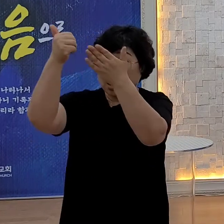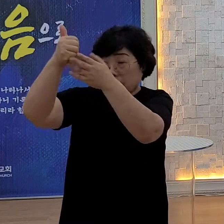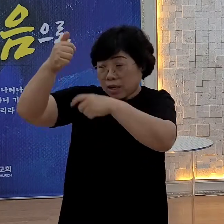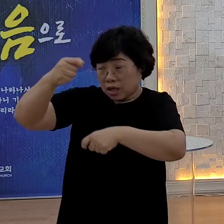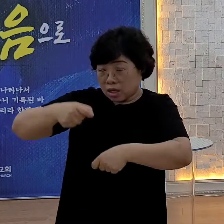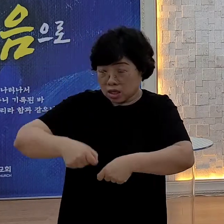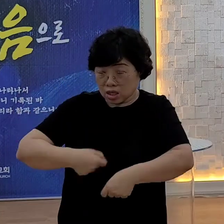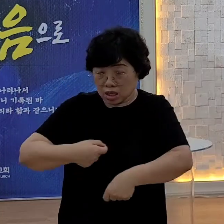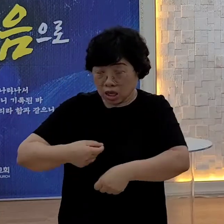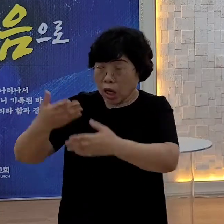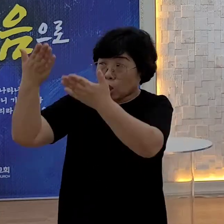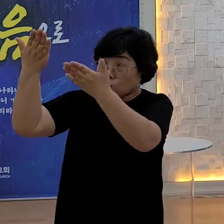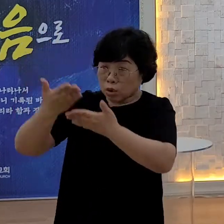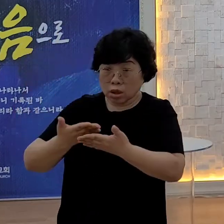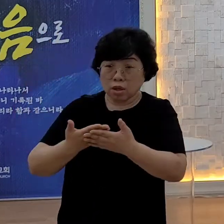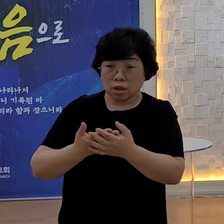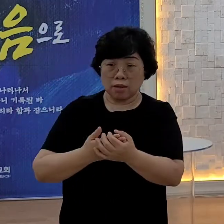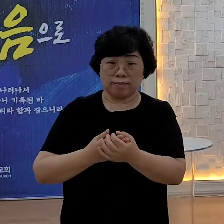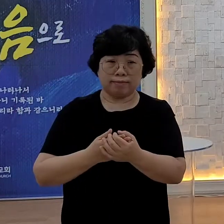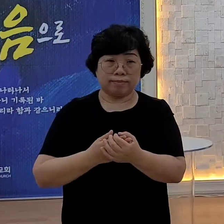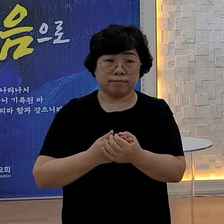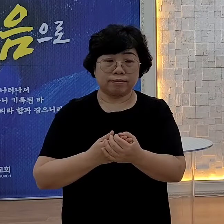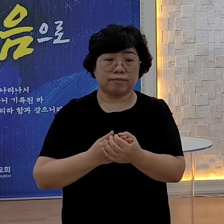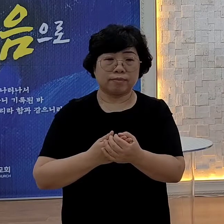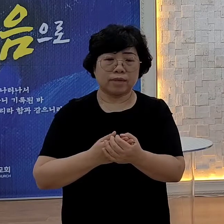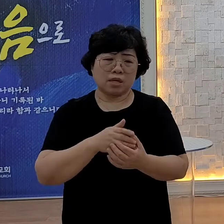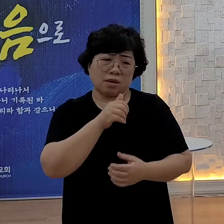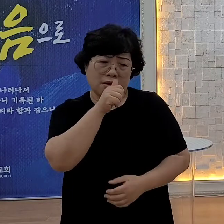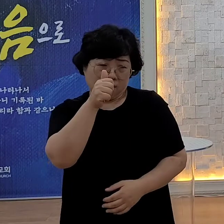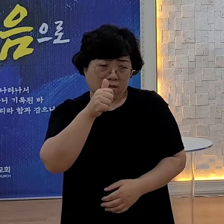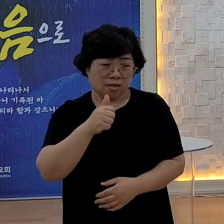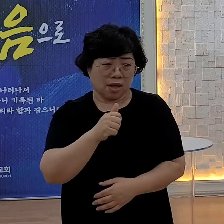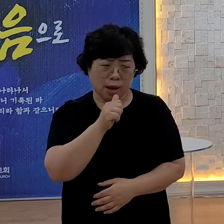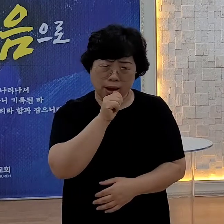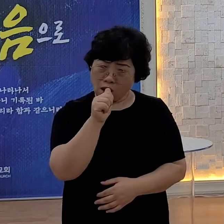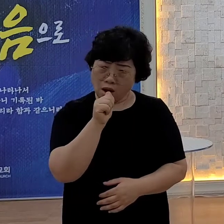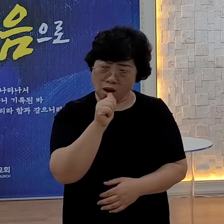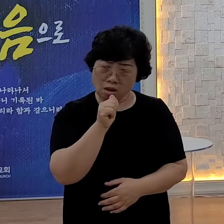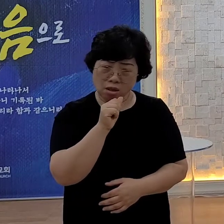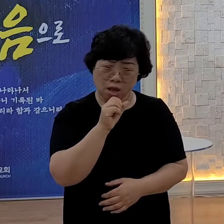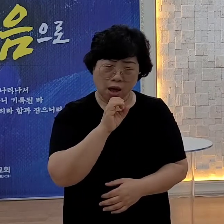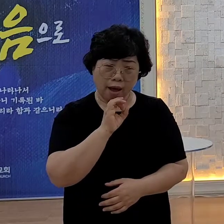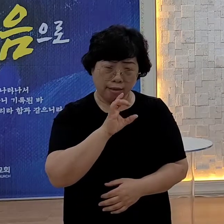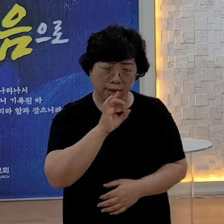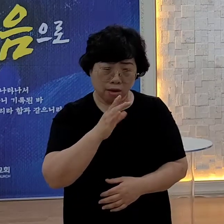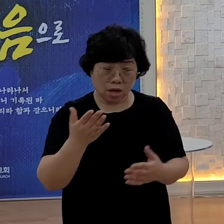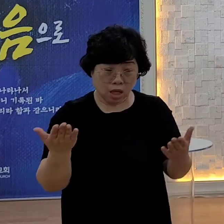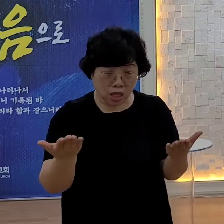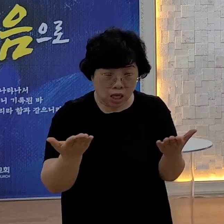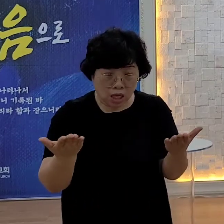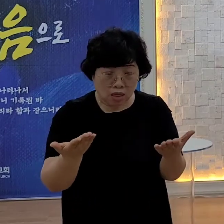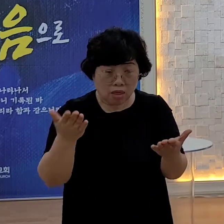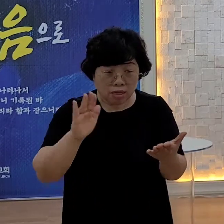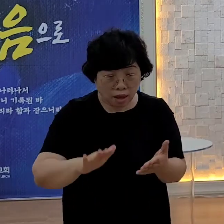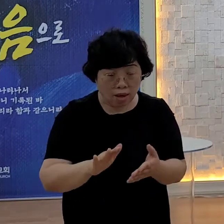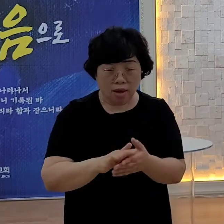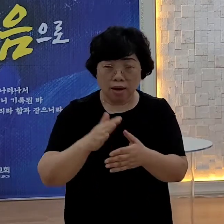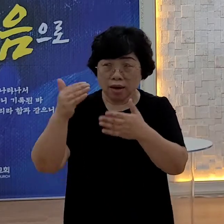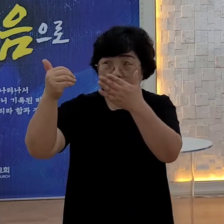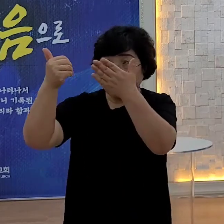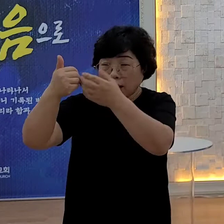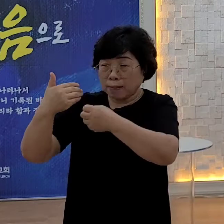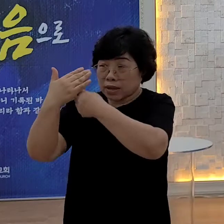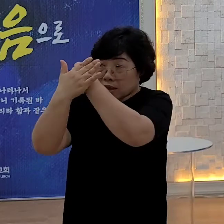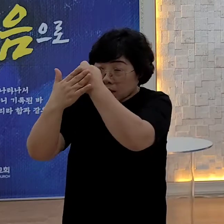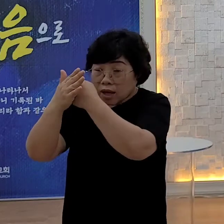있잖아요. 하나님의 의가 우리에게 주어진 거죠. 절대로 불가능한 일이었는데 전적인 하나님의